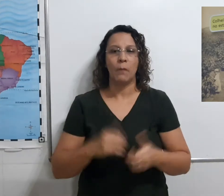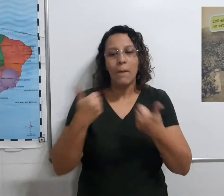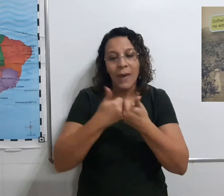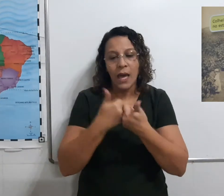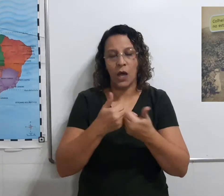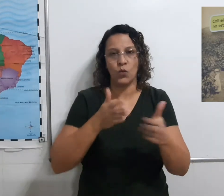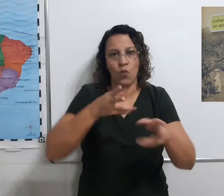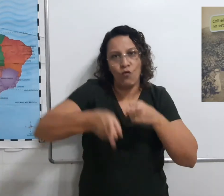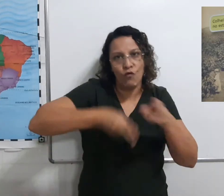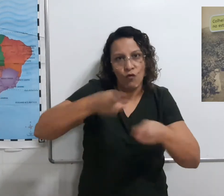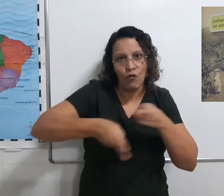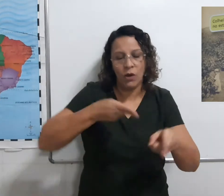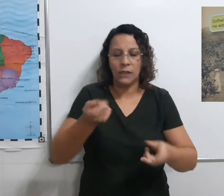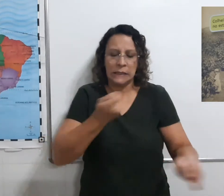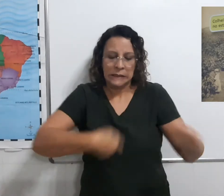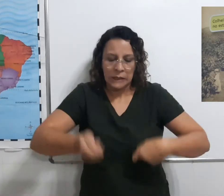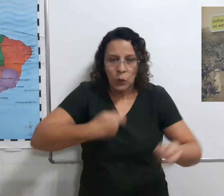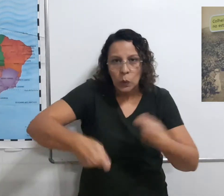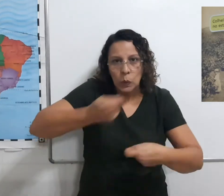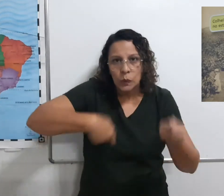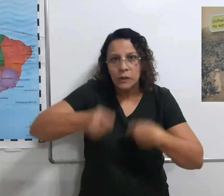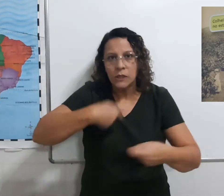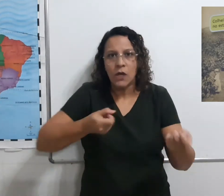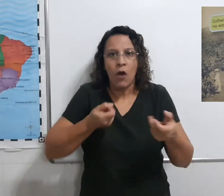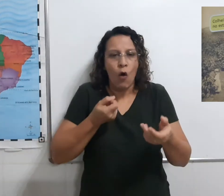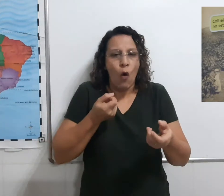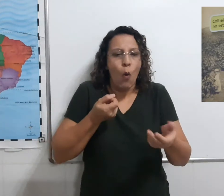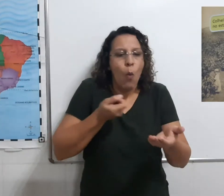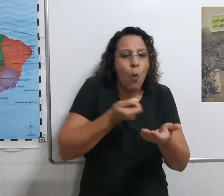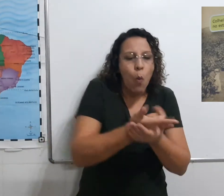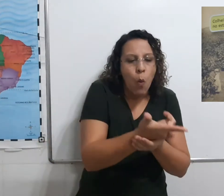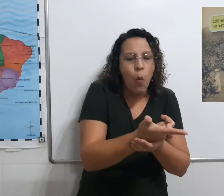A negociação de compra e venda de café